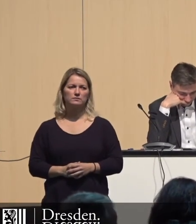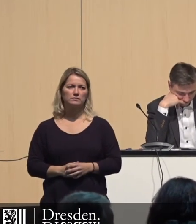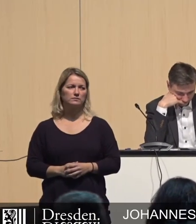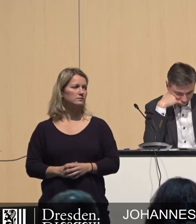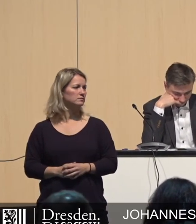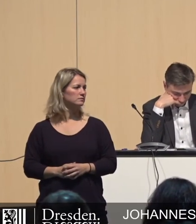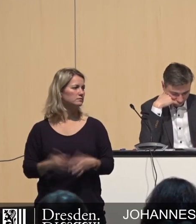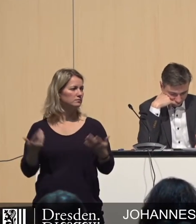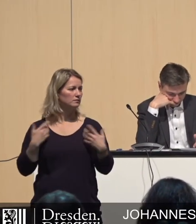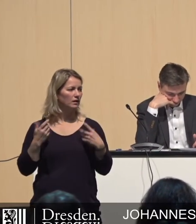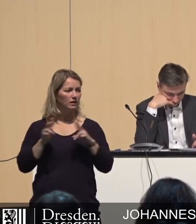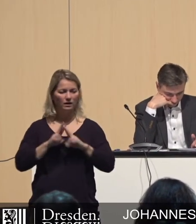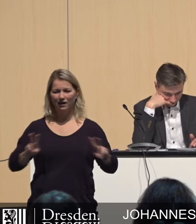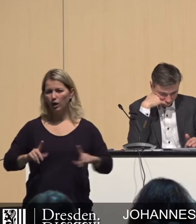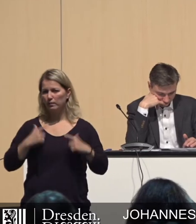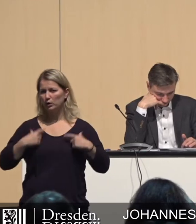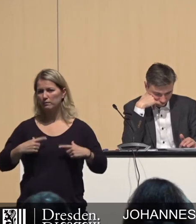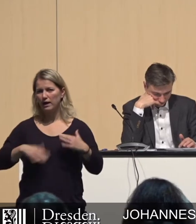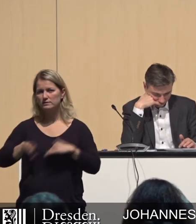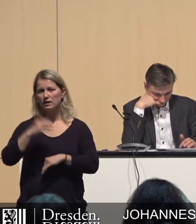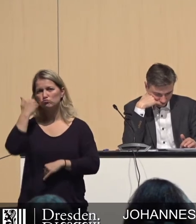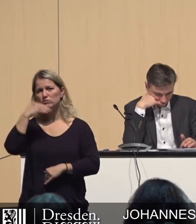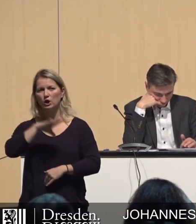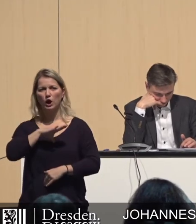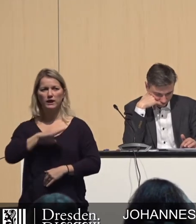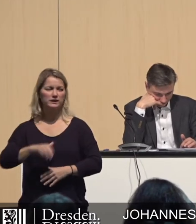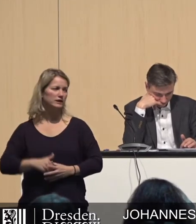Ja, sehr geehrter Oberbürgermeister, liebe Kolleginnen und Kollegen,